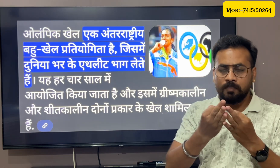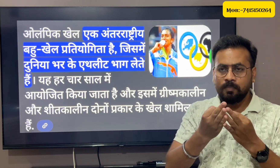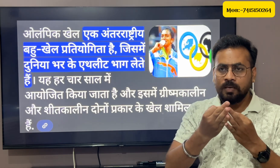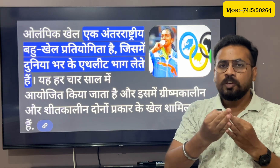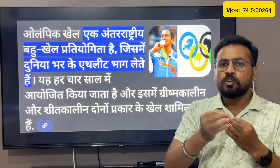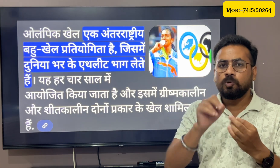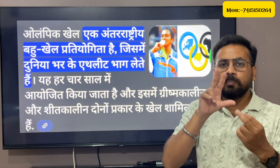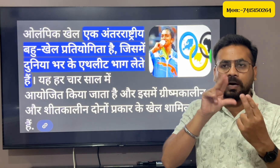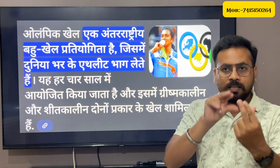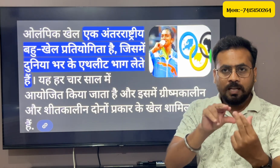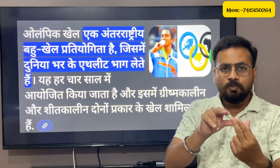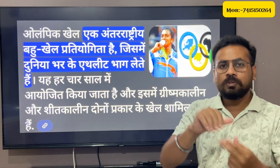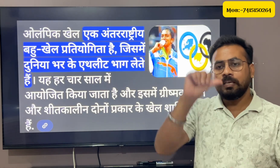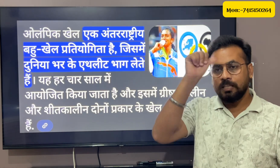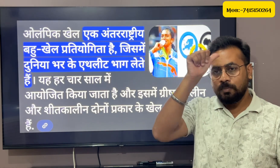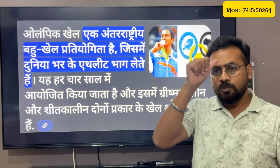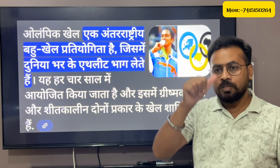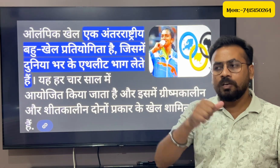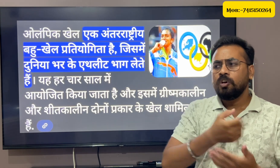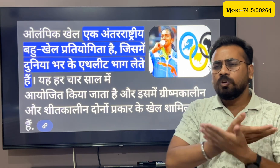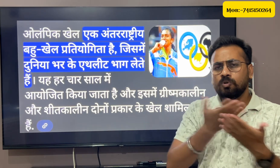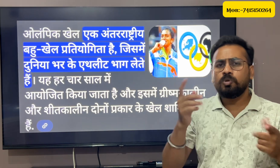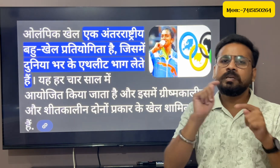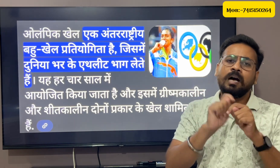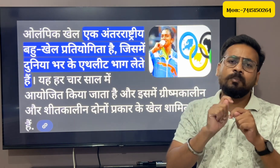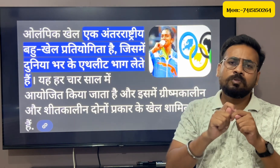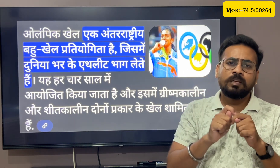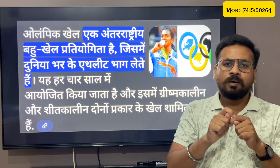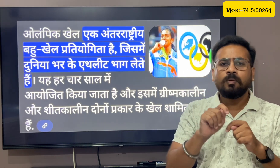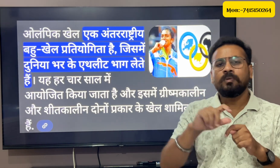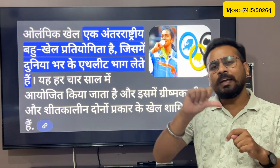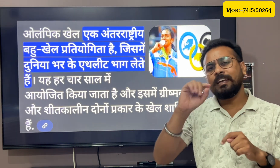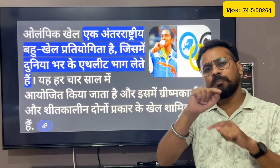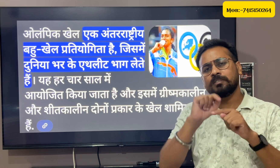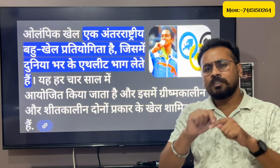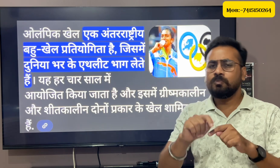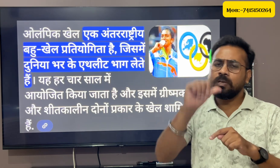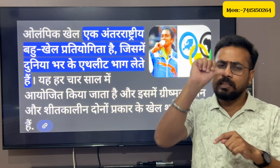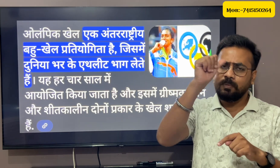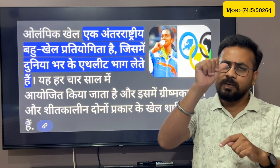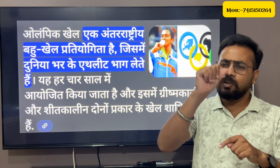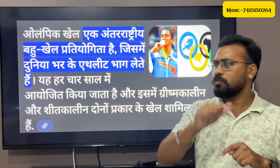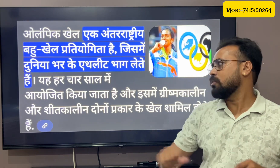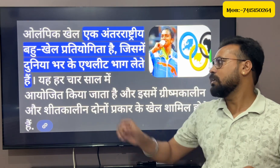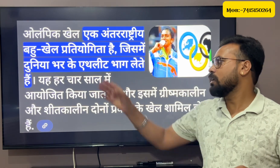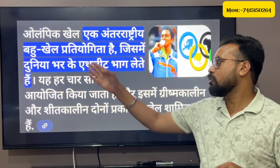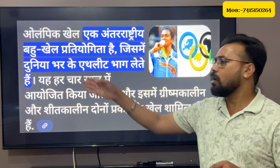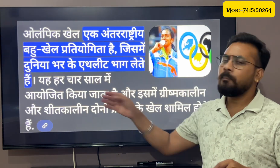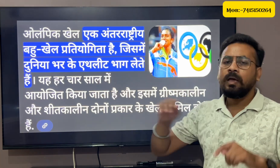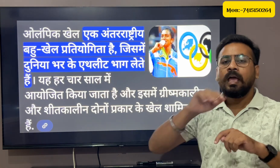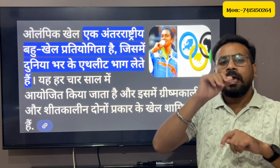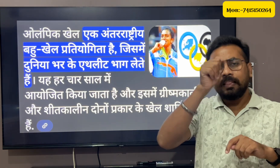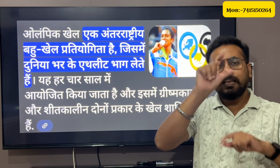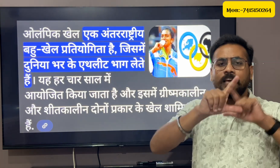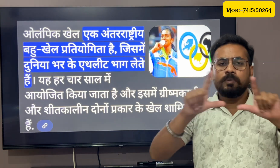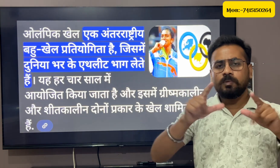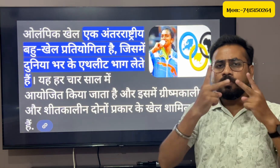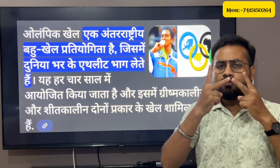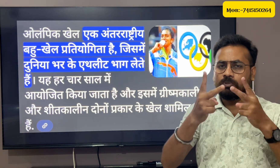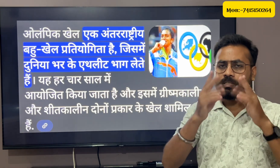भी जो भी वार्तालाप होती है हिंदी में होती है, और जो भी काम होते हैं 90% वो हिंदी में ही होते हैं। ठीक है ना, तो आप हिंदी लैंग्वेज में भी फोकस